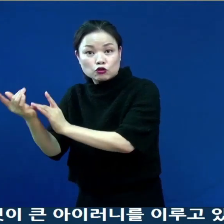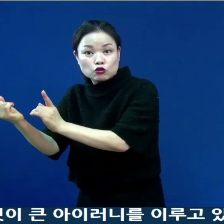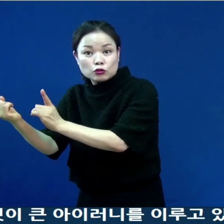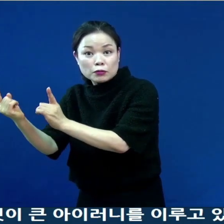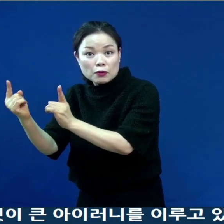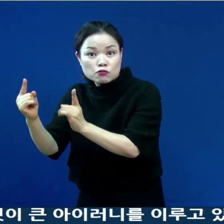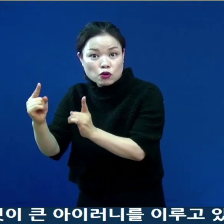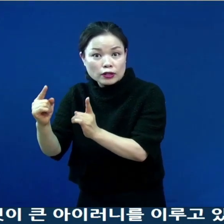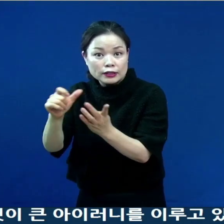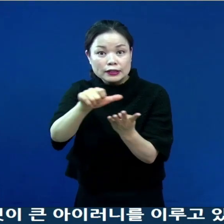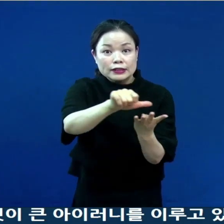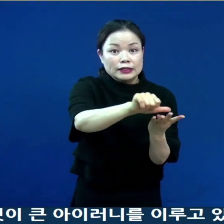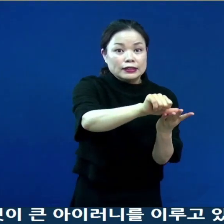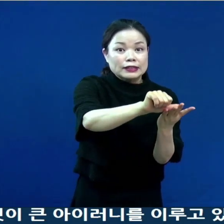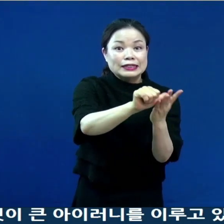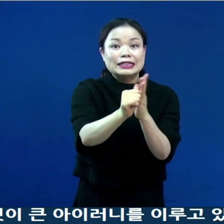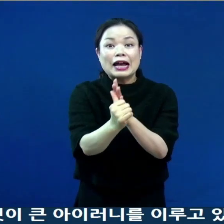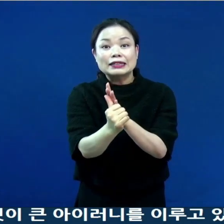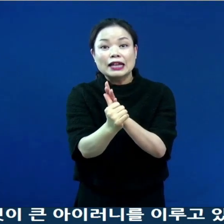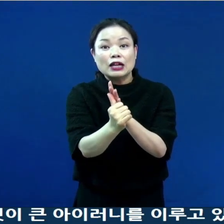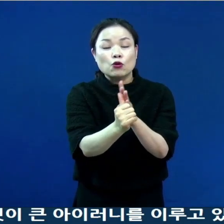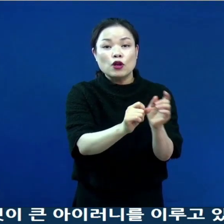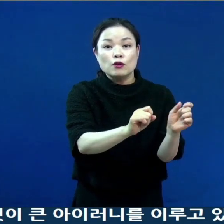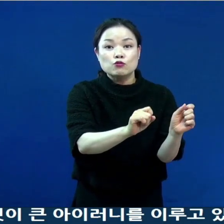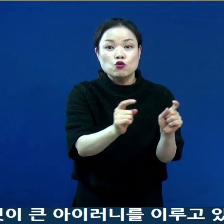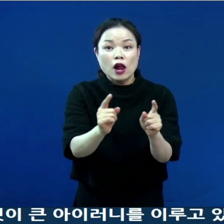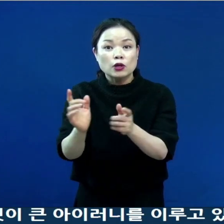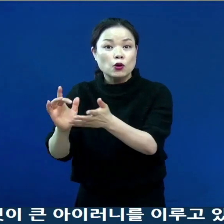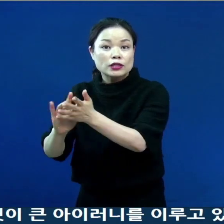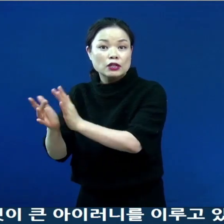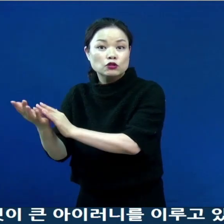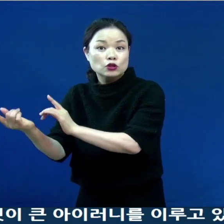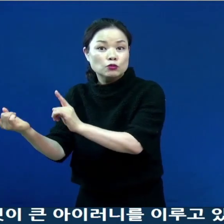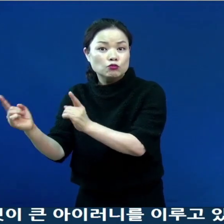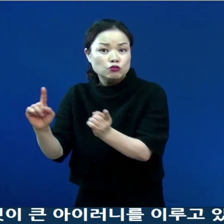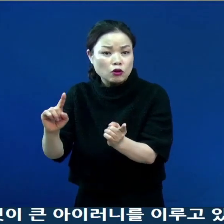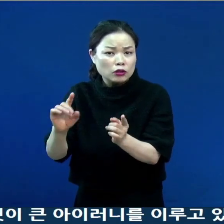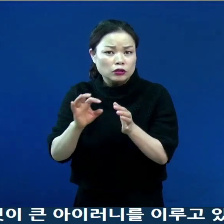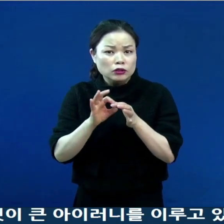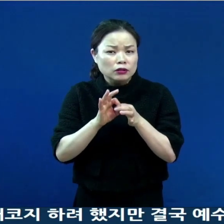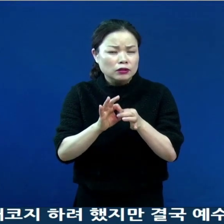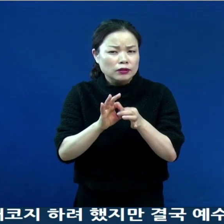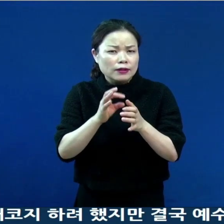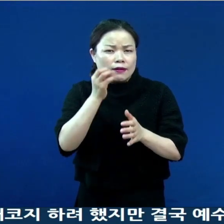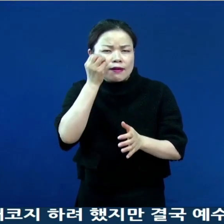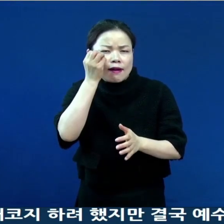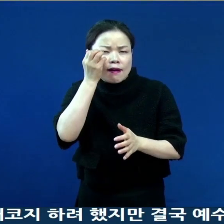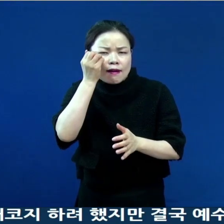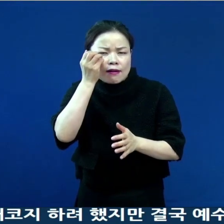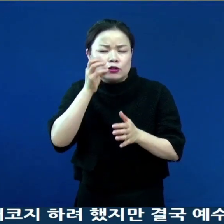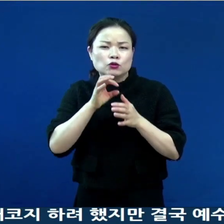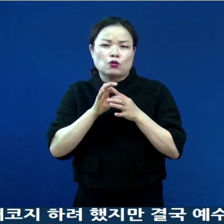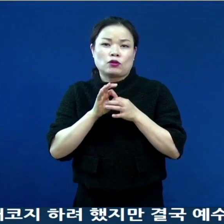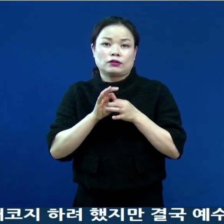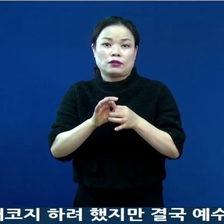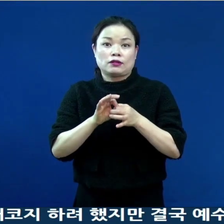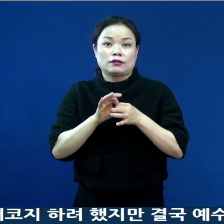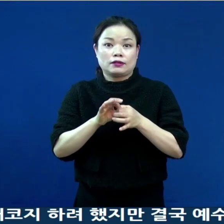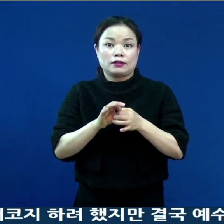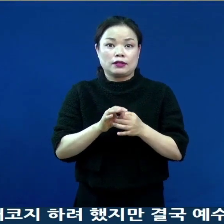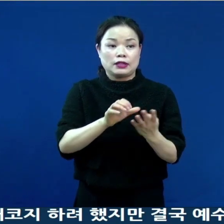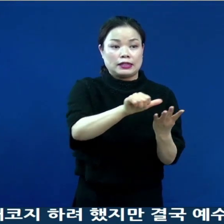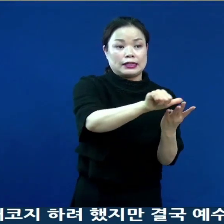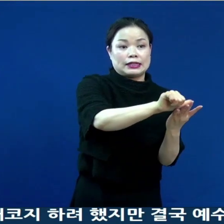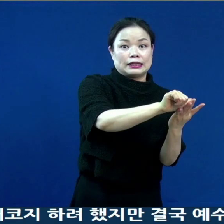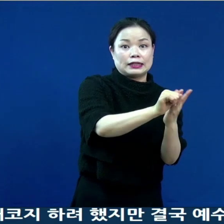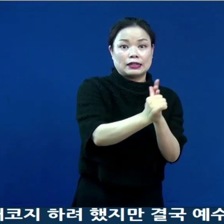부활과 예수님의 부활이 어떻게 연결되어지는가, 아이러니를 통해서 연결되어진다는 것을 살펴보면서